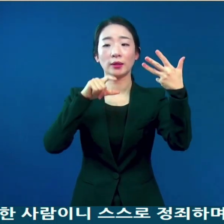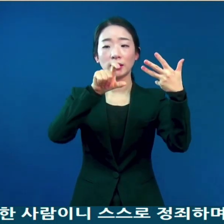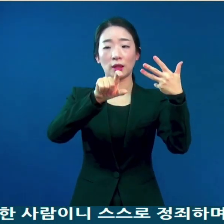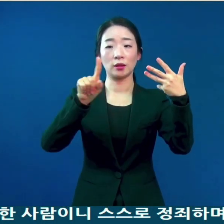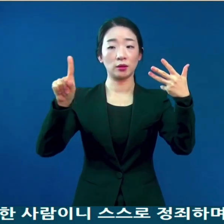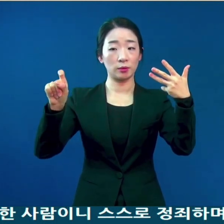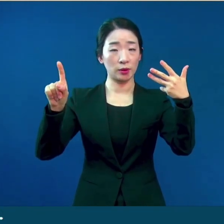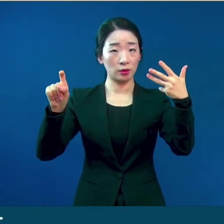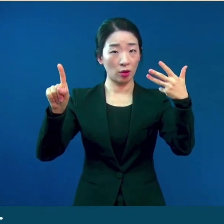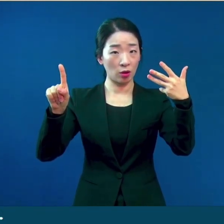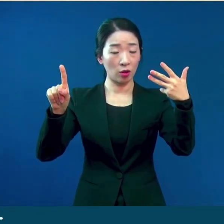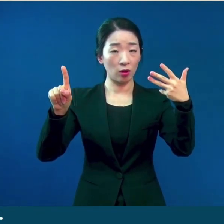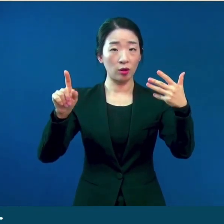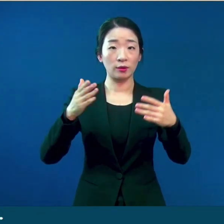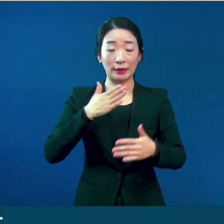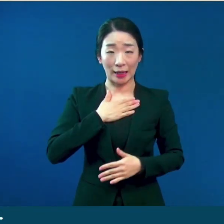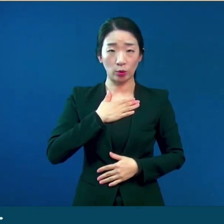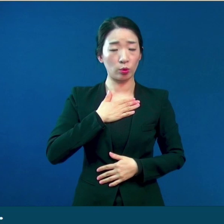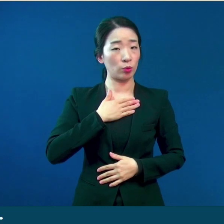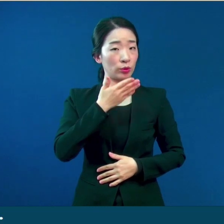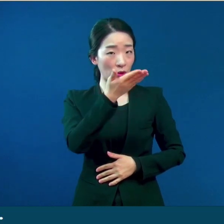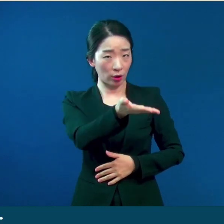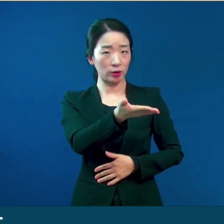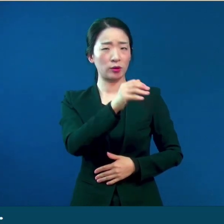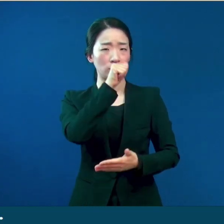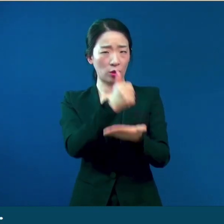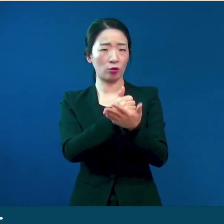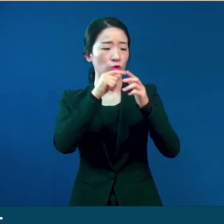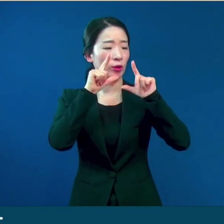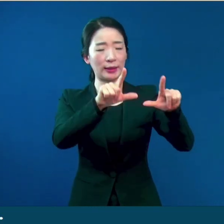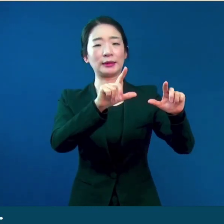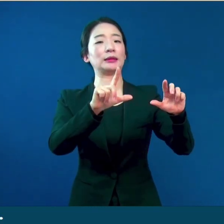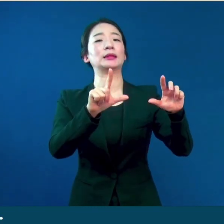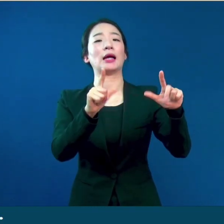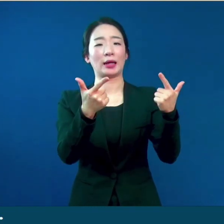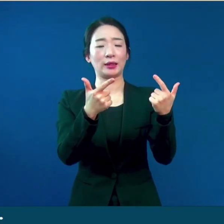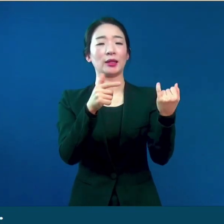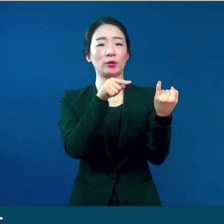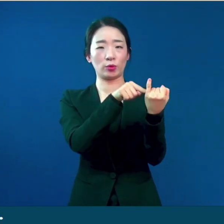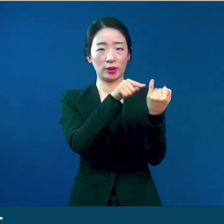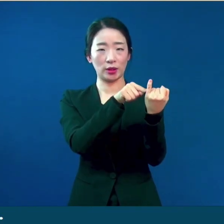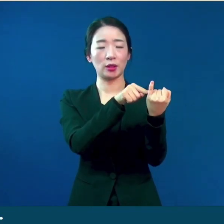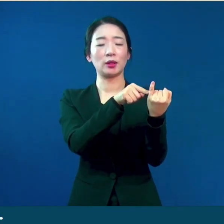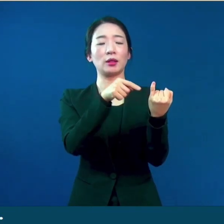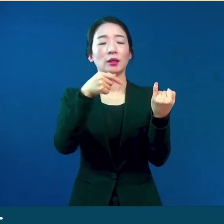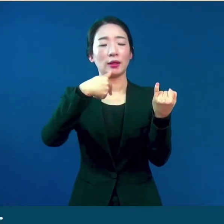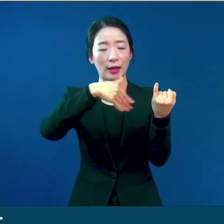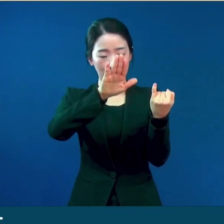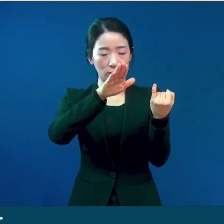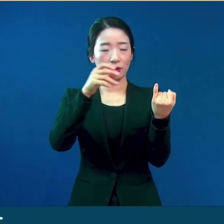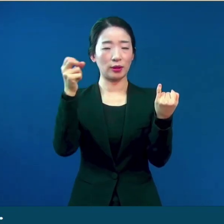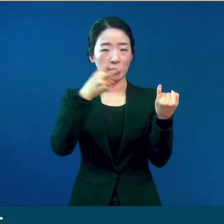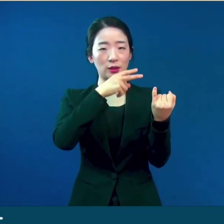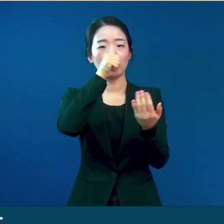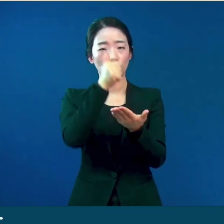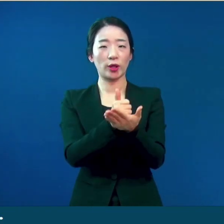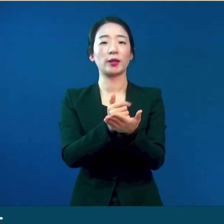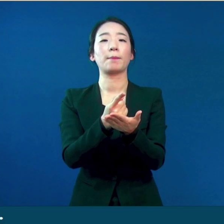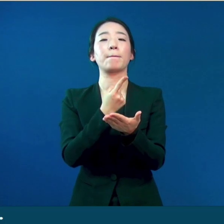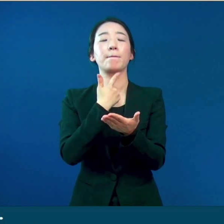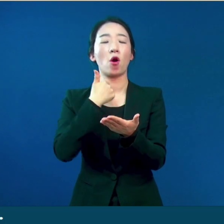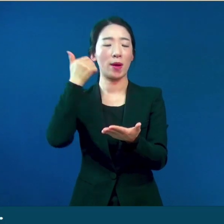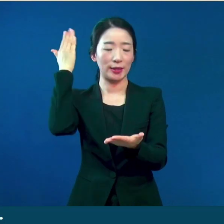시작. 나도 너를 정죄하지 아니하노니 가서 다시는 죄를